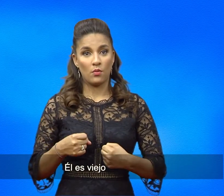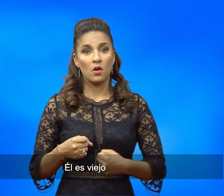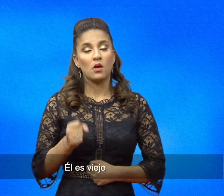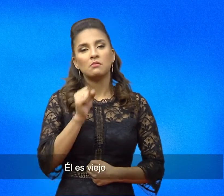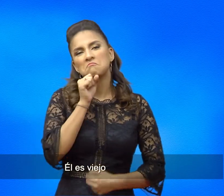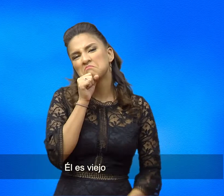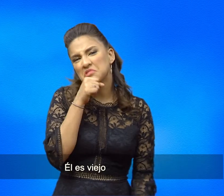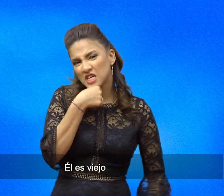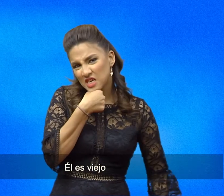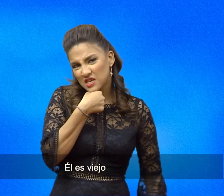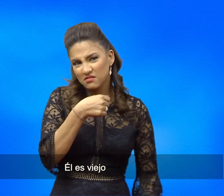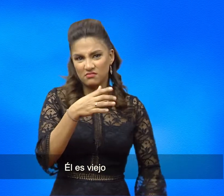es diego